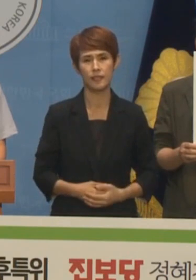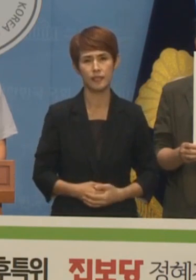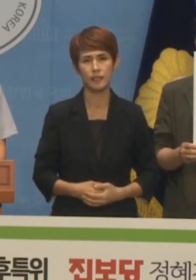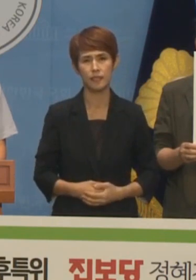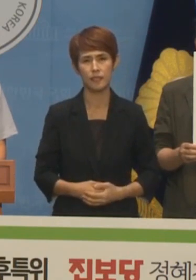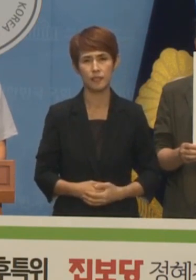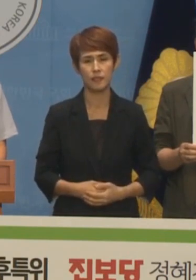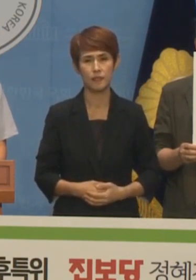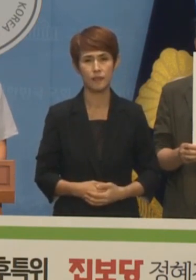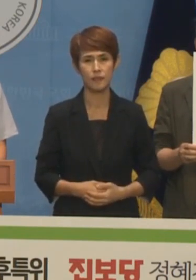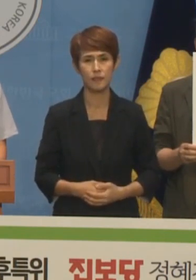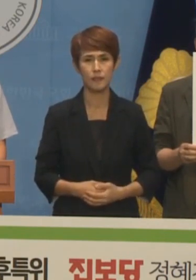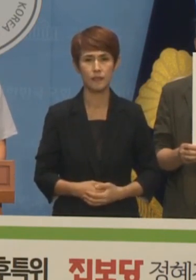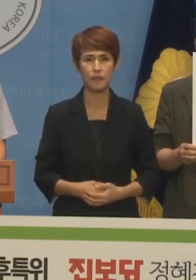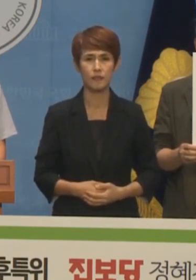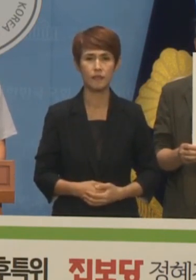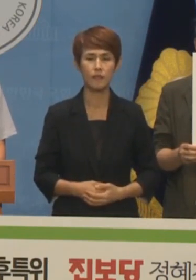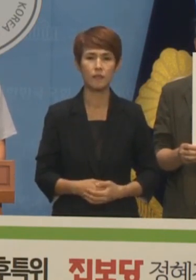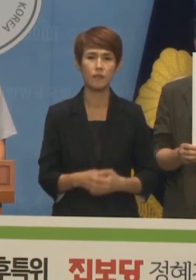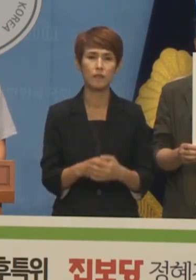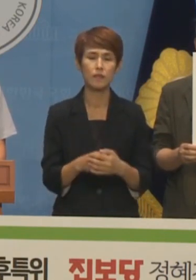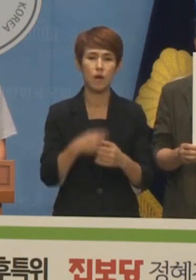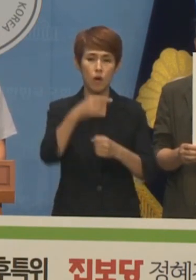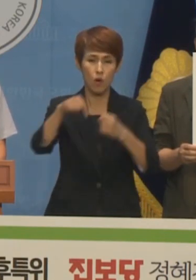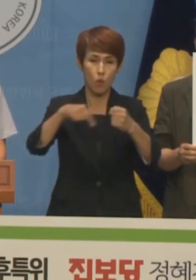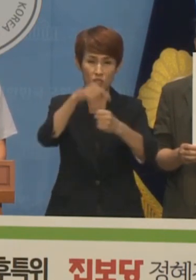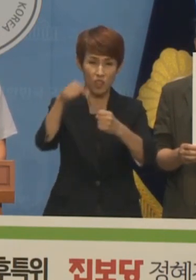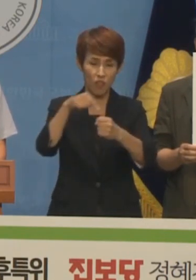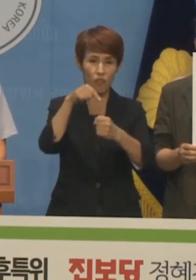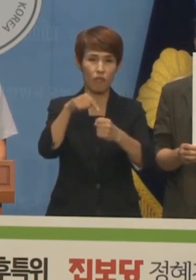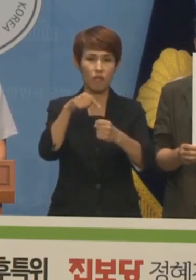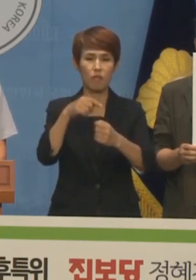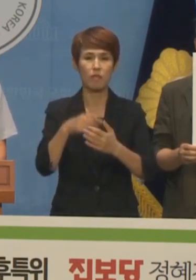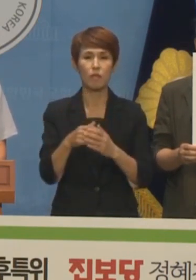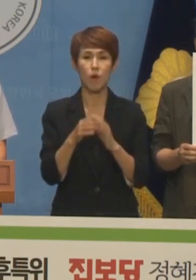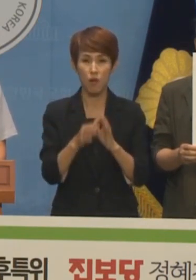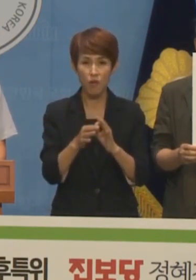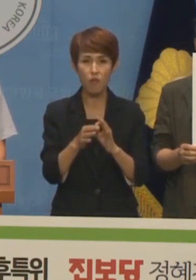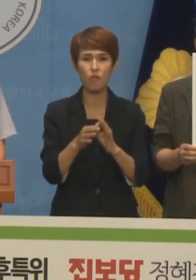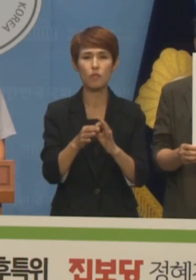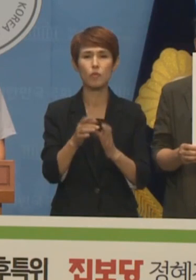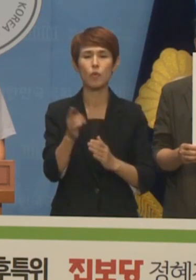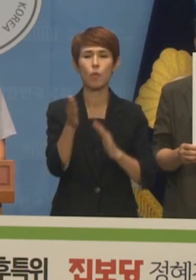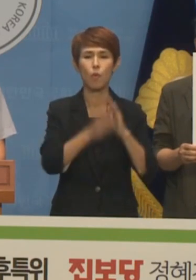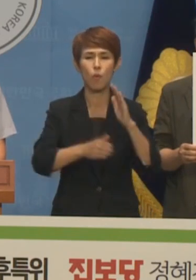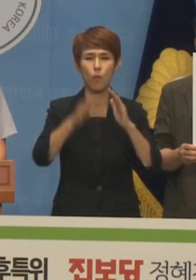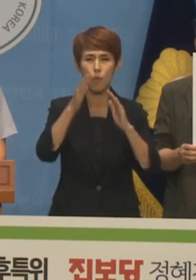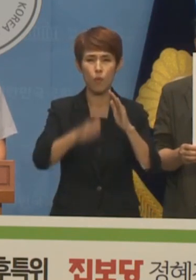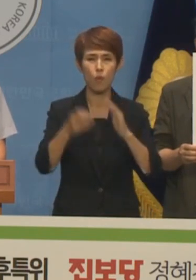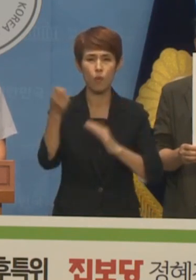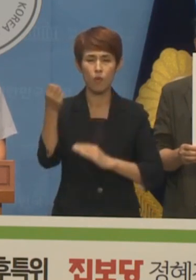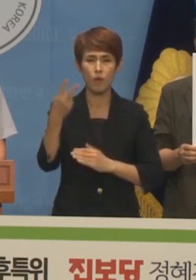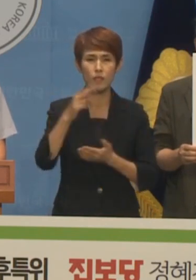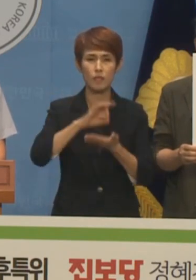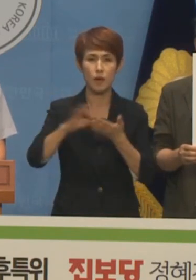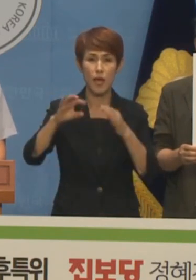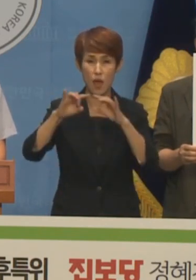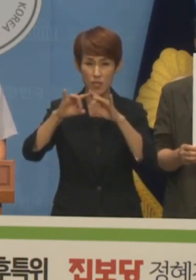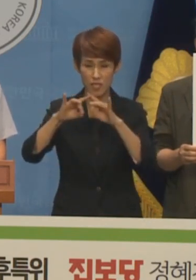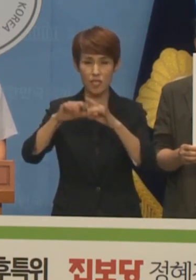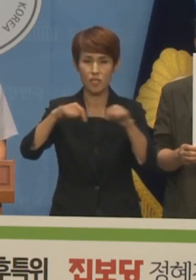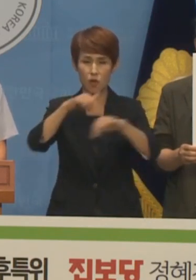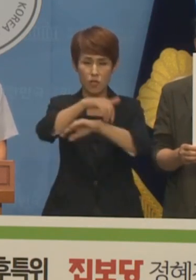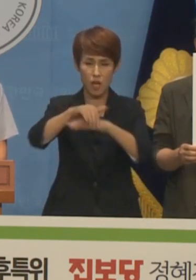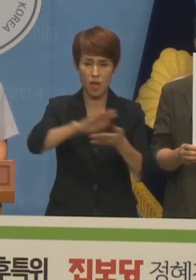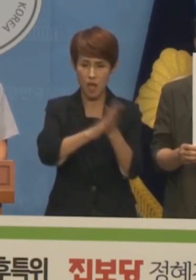탈성장을 기본으로 탈원전과 공공재생에너지 정책으로 전환하고 정의로운 산업전환으로